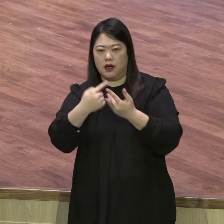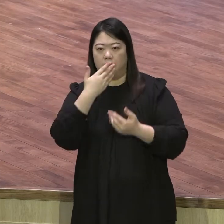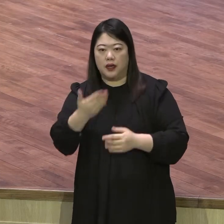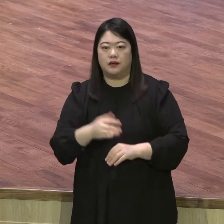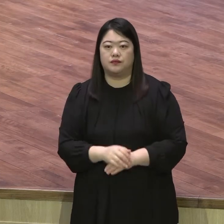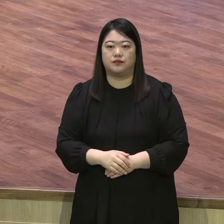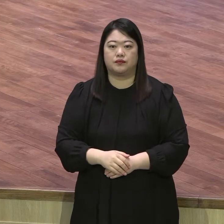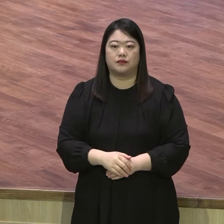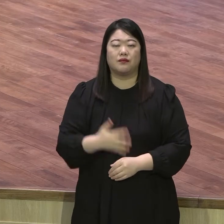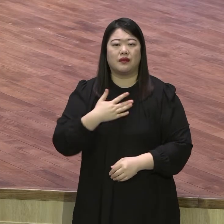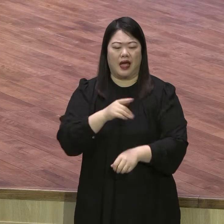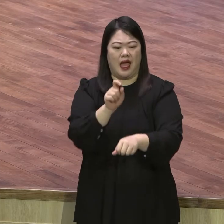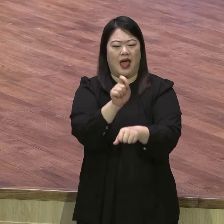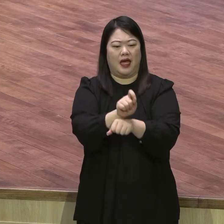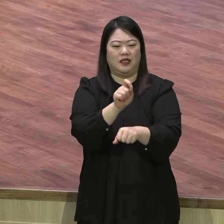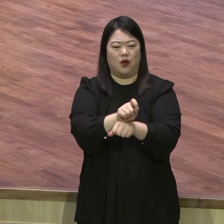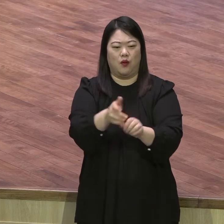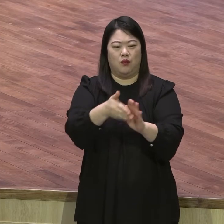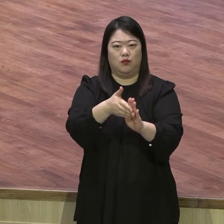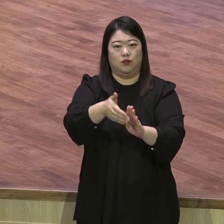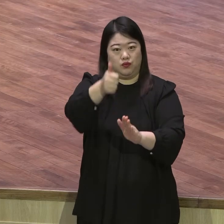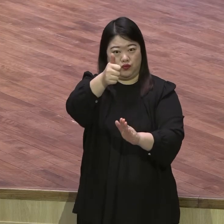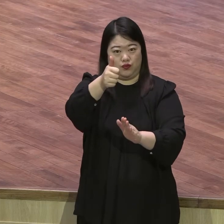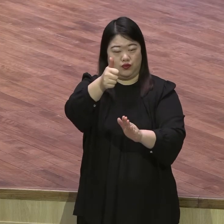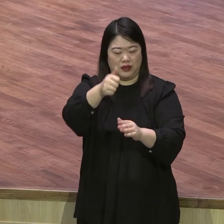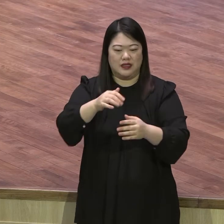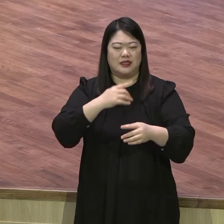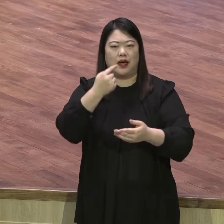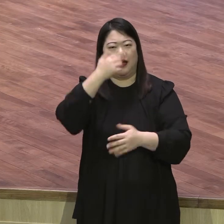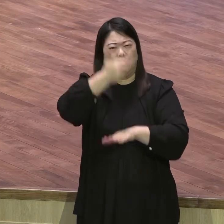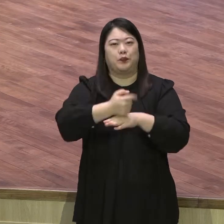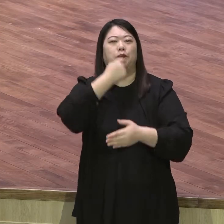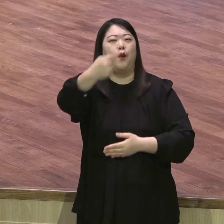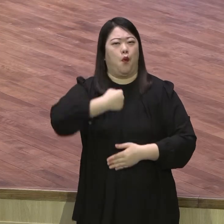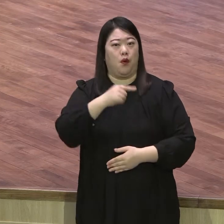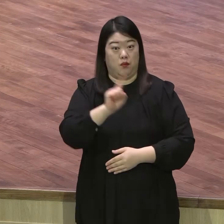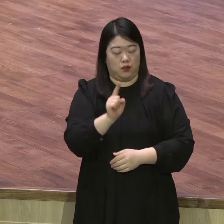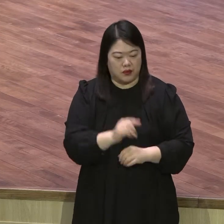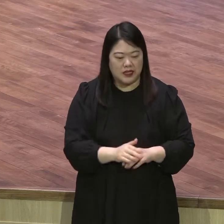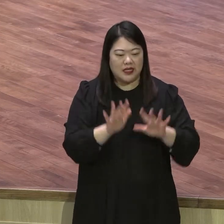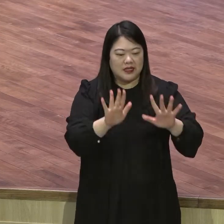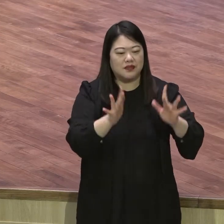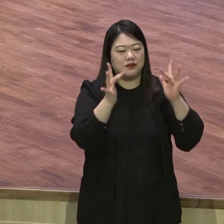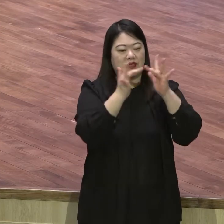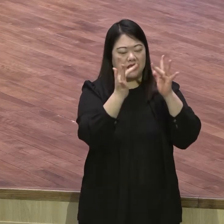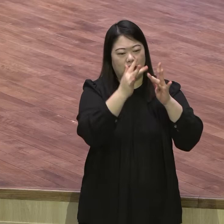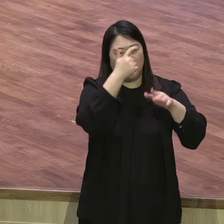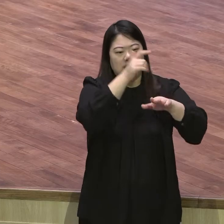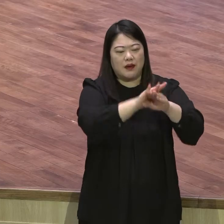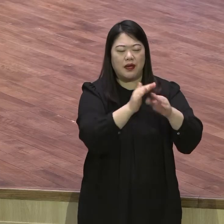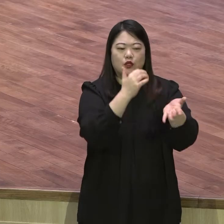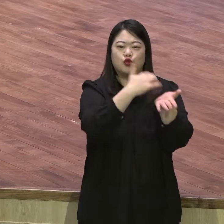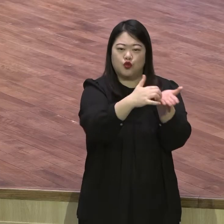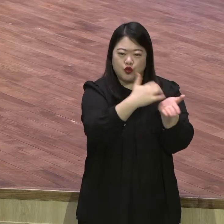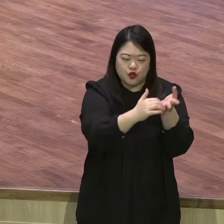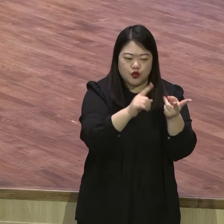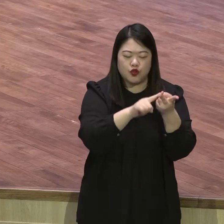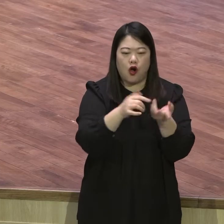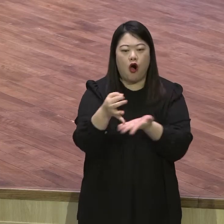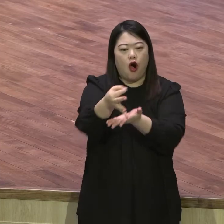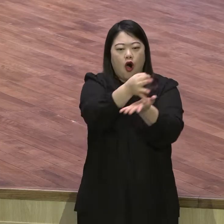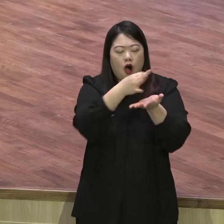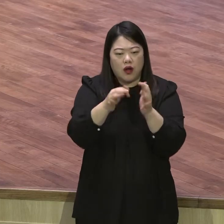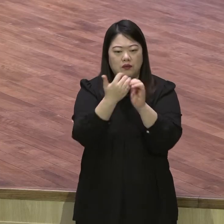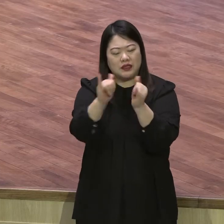행정 본부장이 보고하더라고. 쫙 성도들 지금 인터넷 예배 드리는 수치, 그 다음에 헌금 드리는 수치